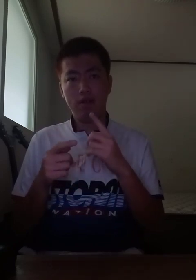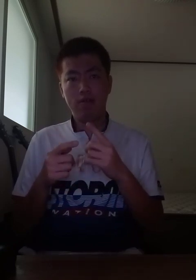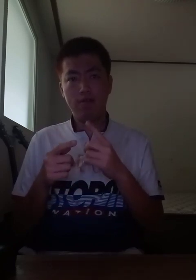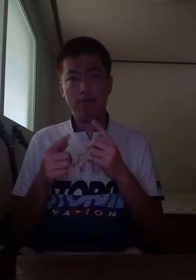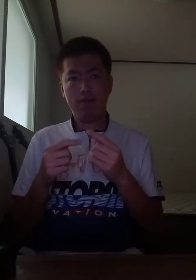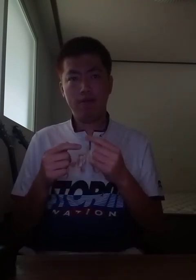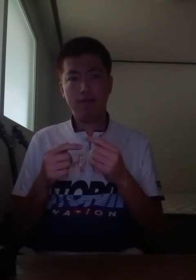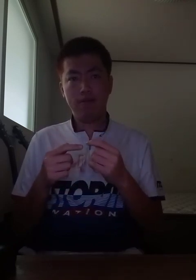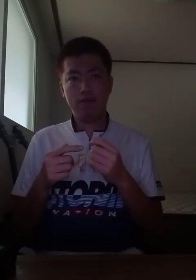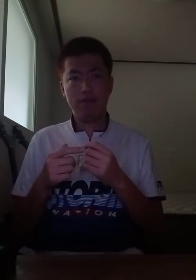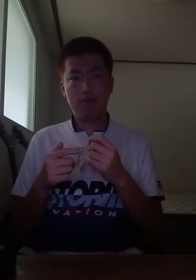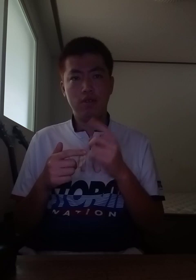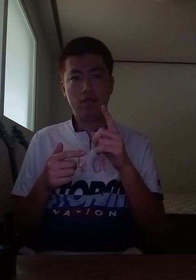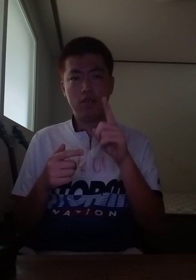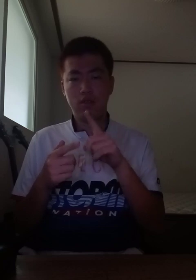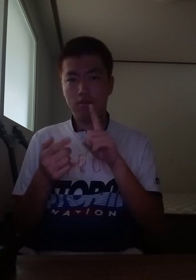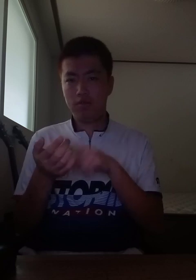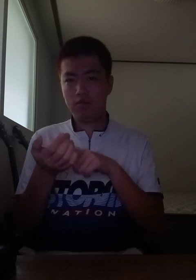반응이 오는지 제가 한번 확인해 보겠습니다.